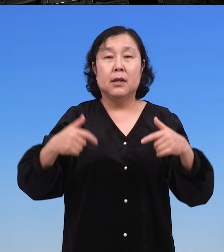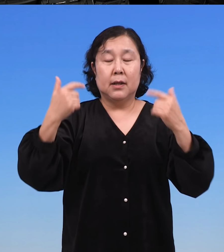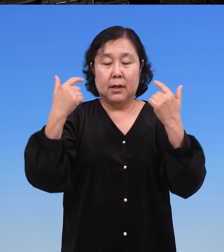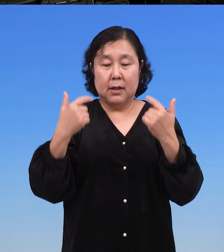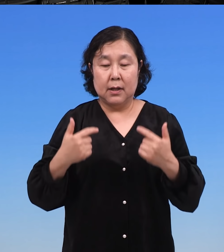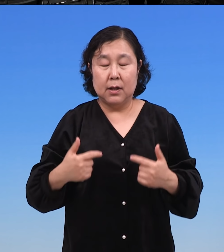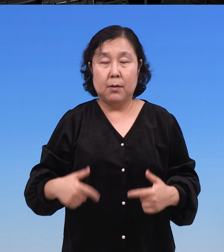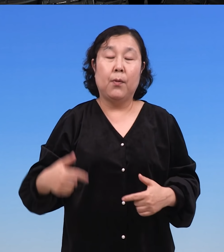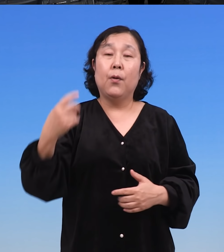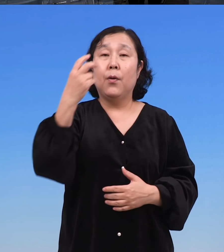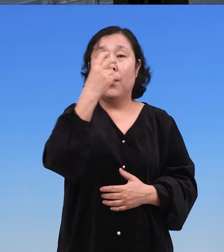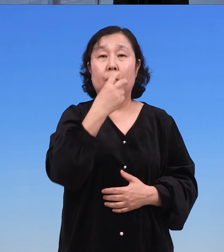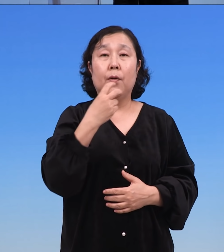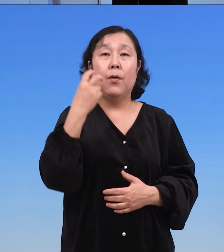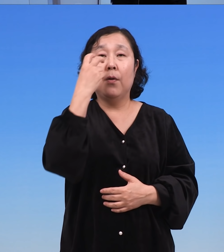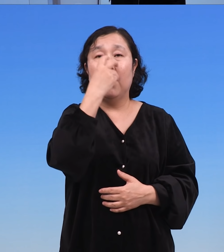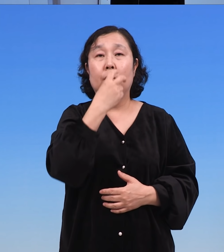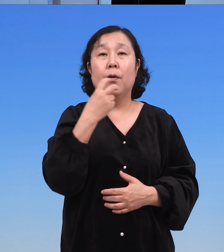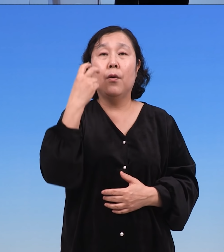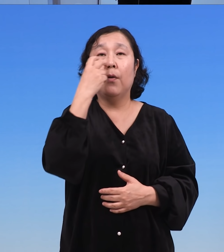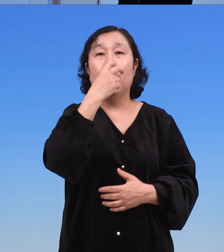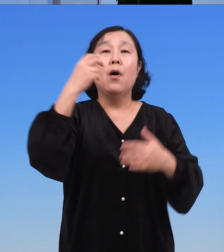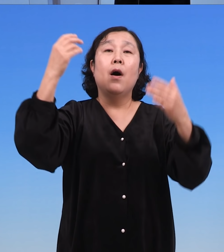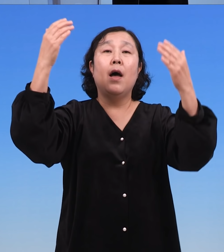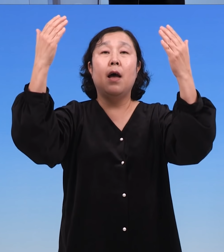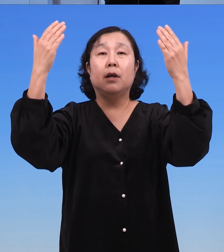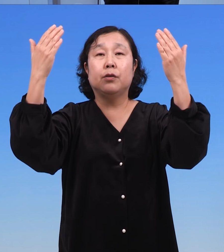늘 보호해 주실 것을